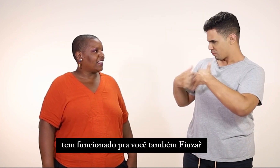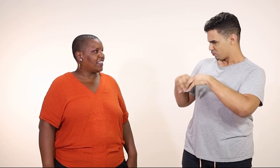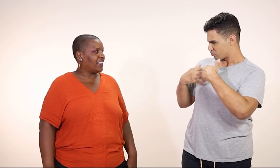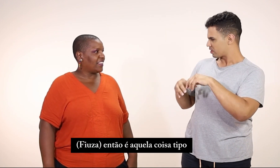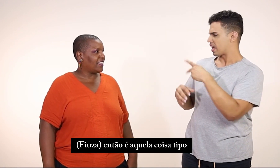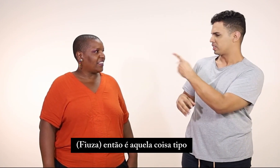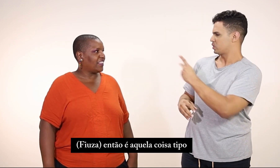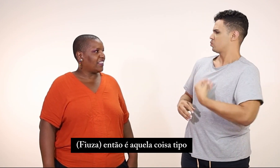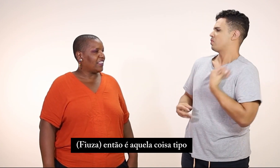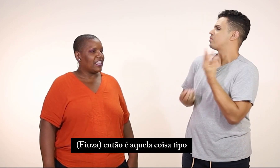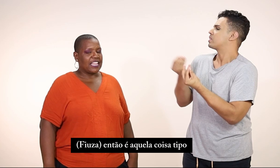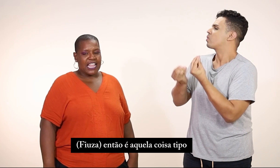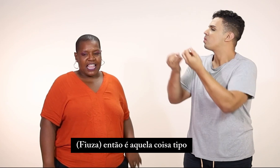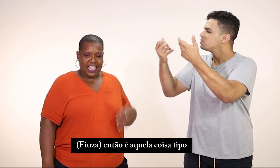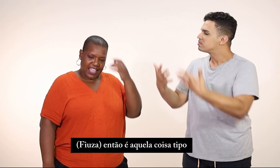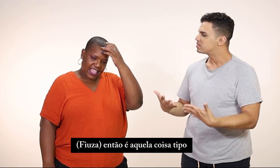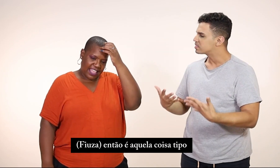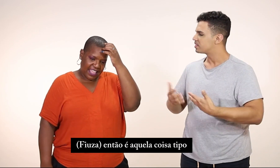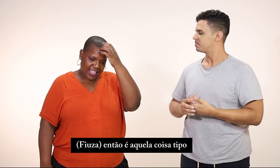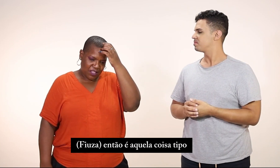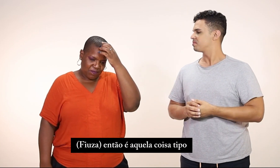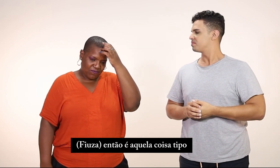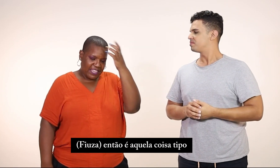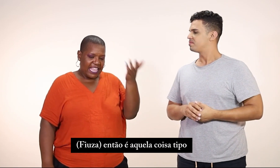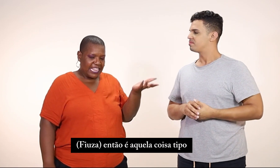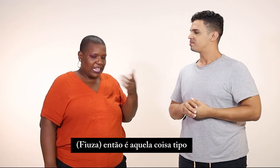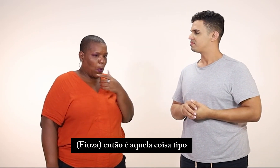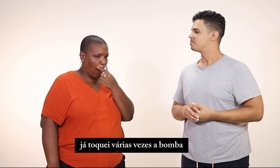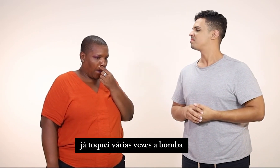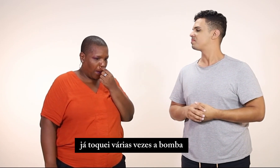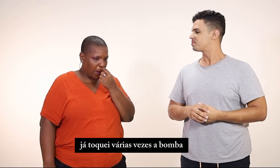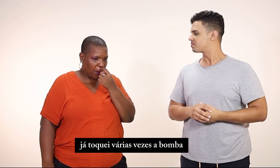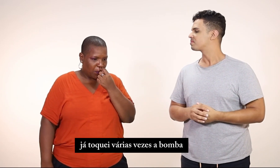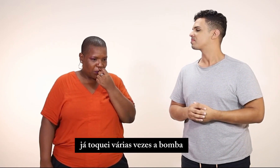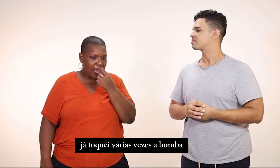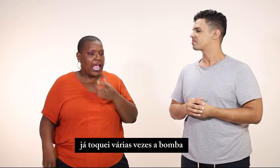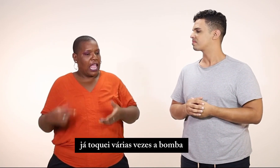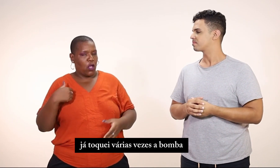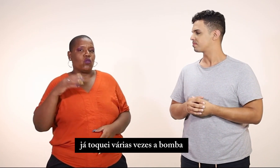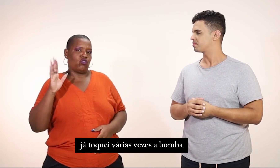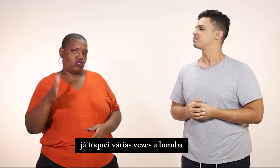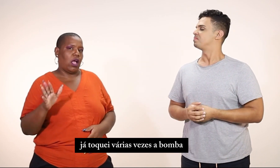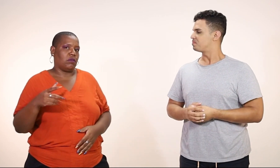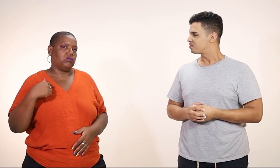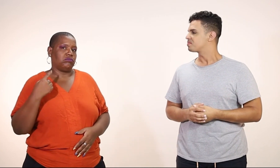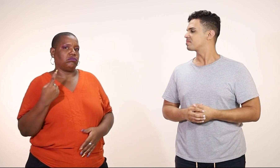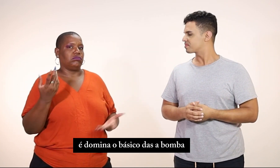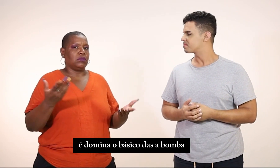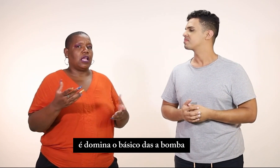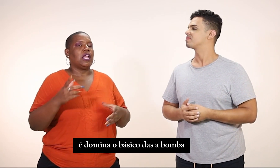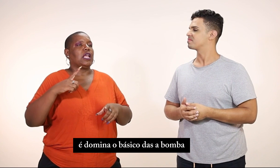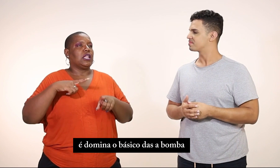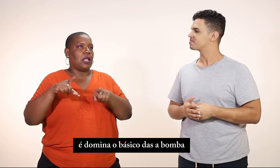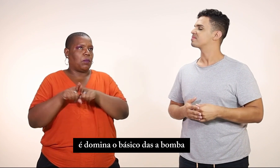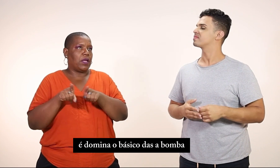Fiuza? Então, é aquela coisa tipo, já toquei várias vezes a bumba, domino o básico